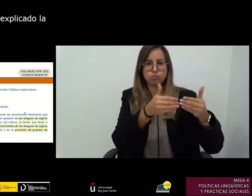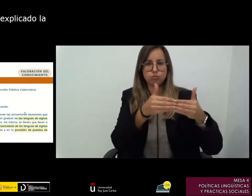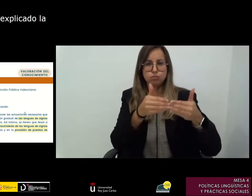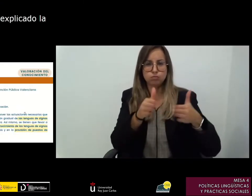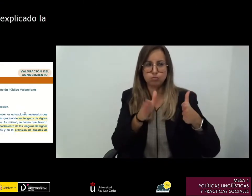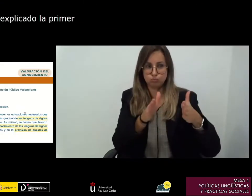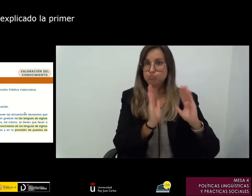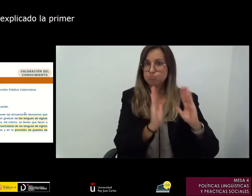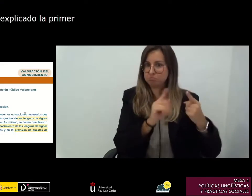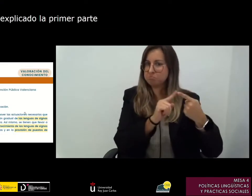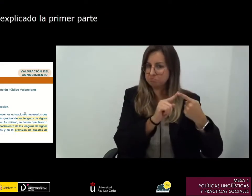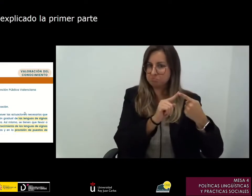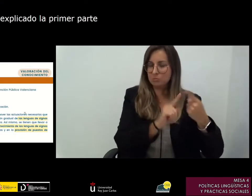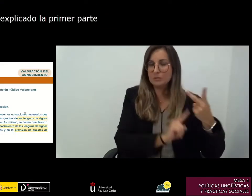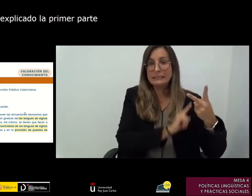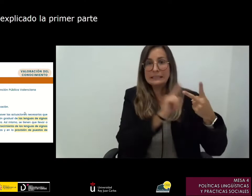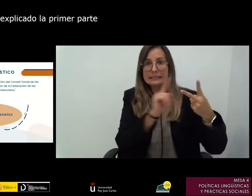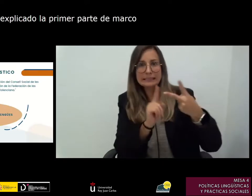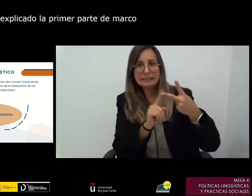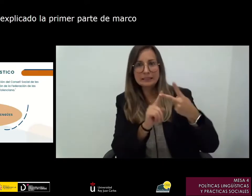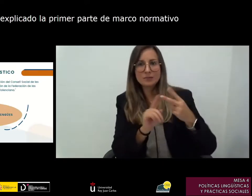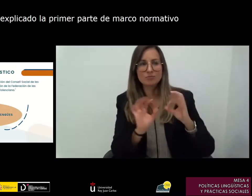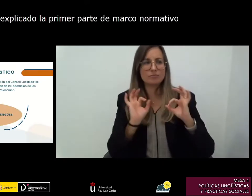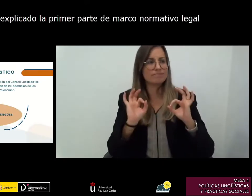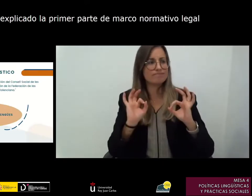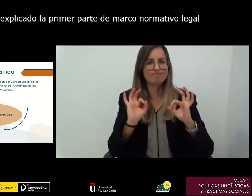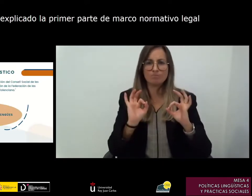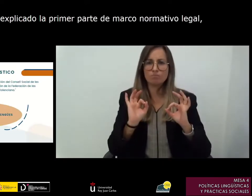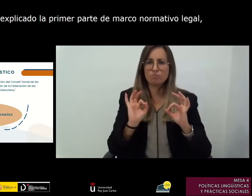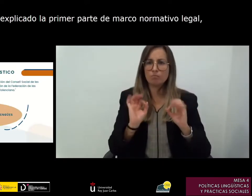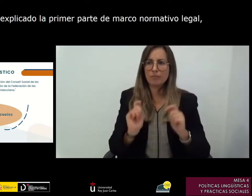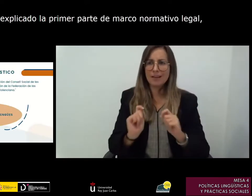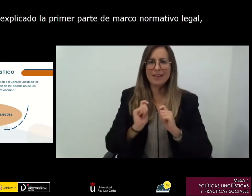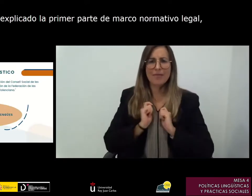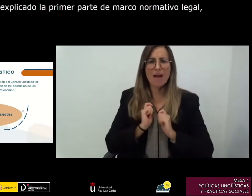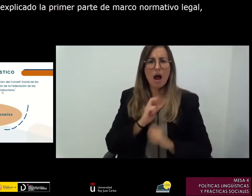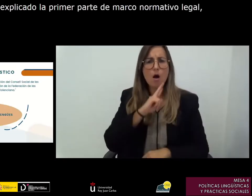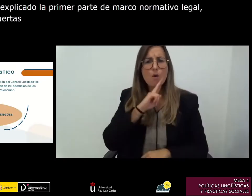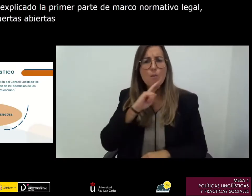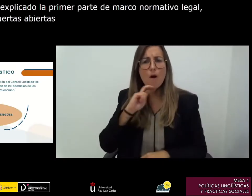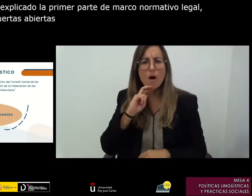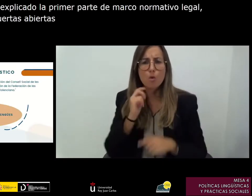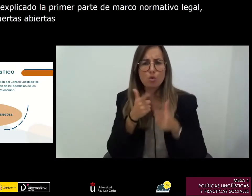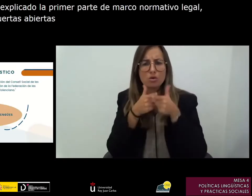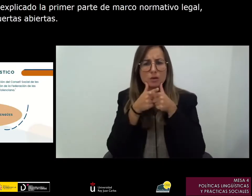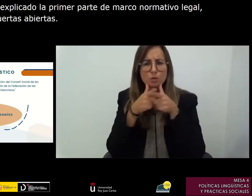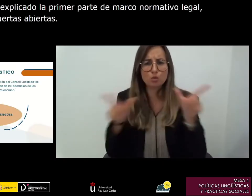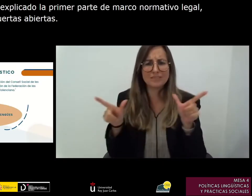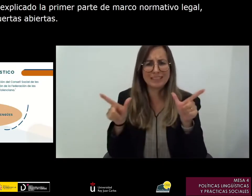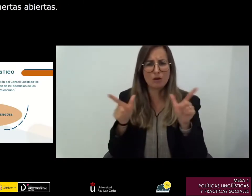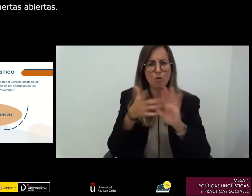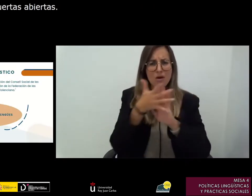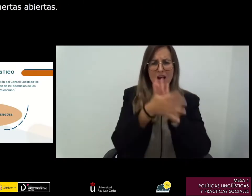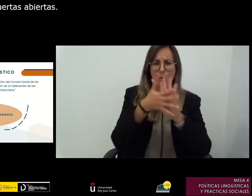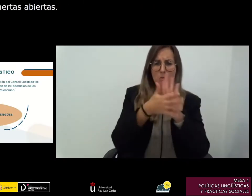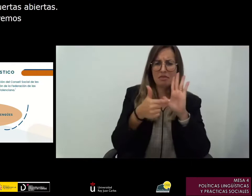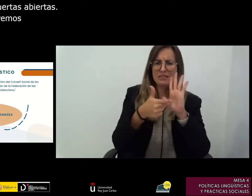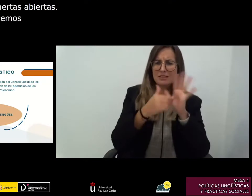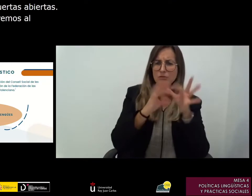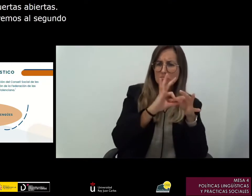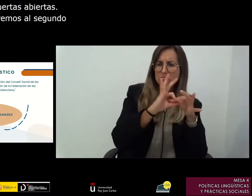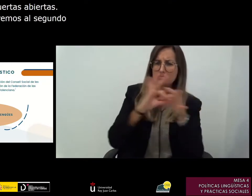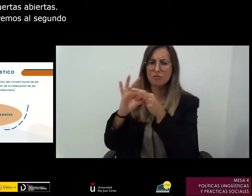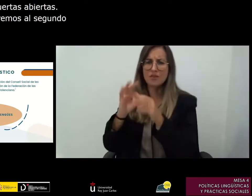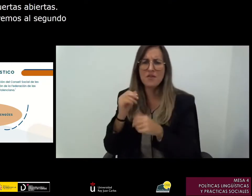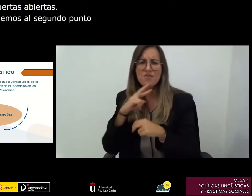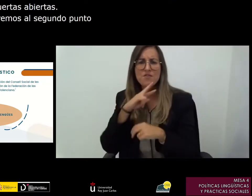normativo legal, los recursos, las puertas que tenemos abiertas. Ahora pasaremos al segundo punto, el impulso lingüístico que pone en